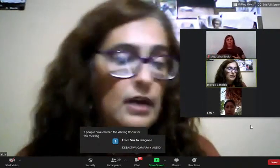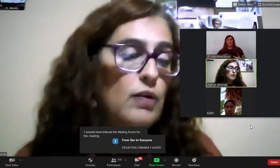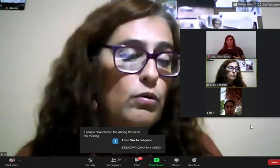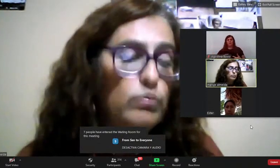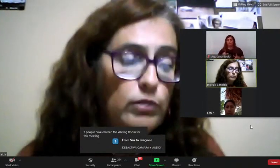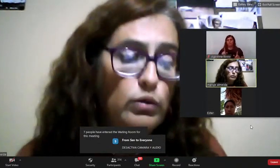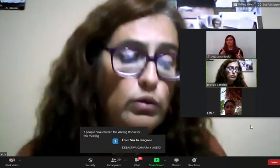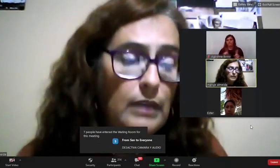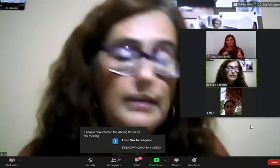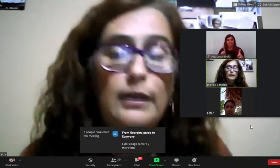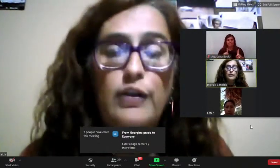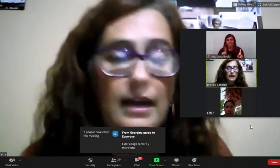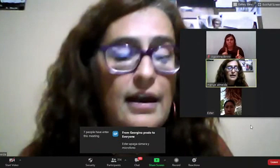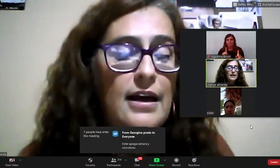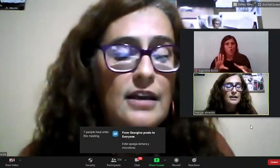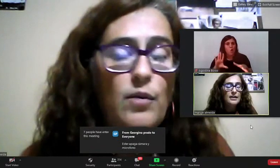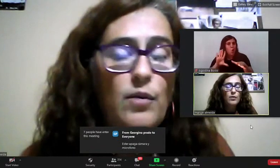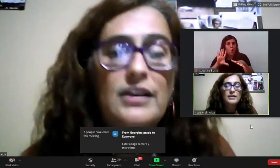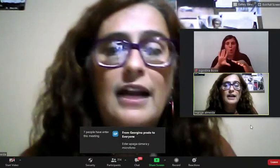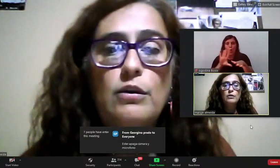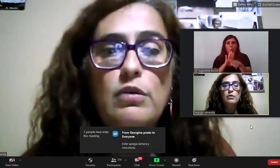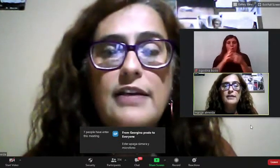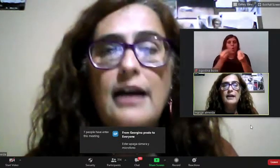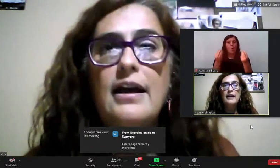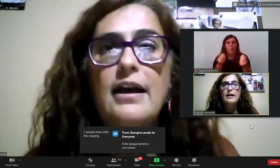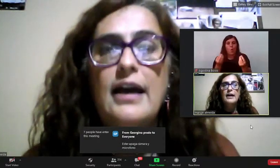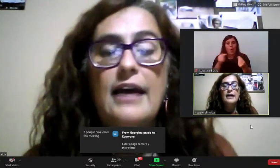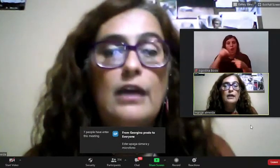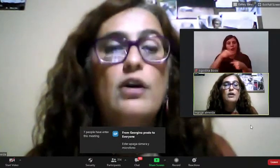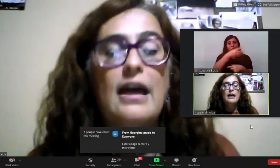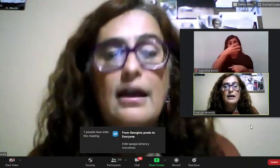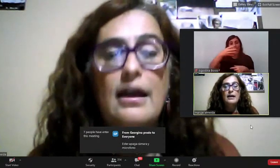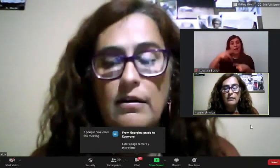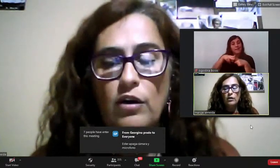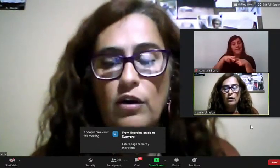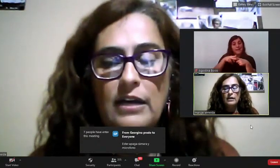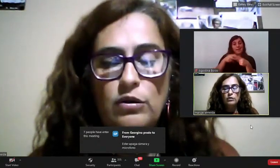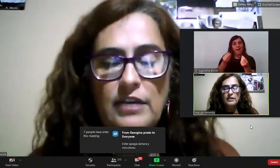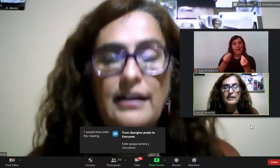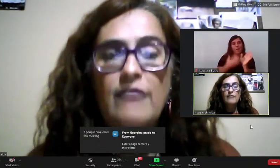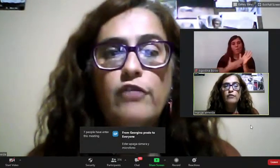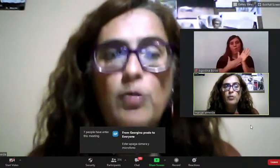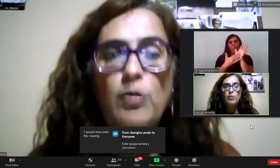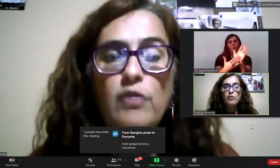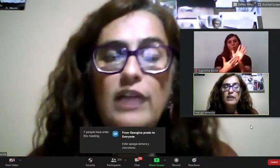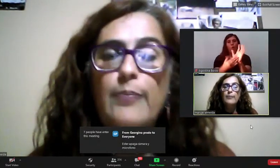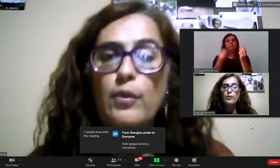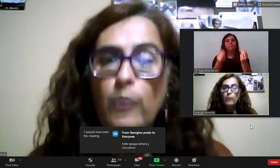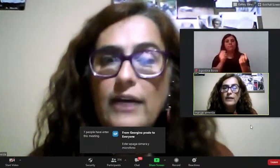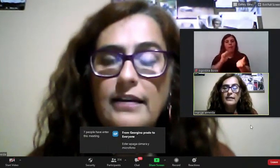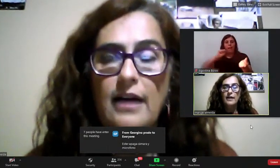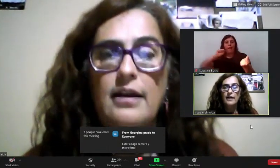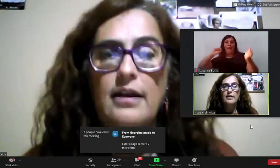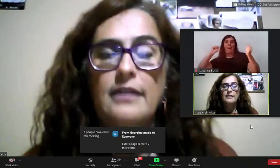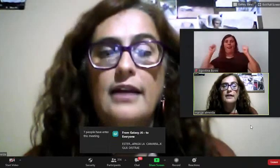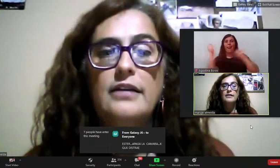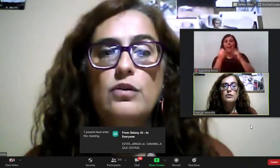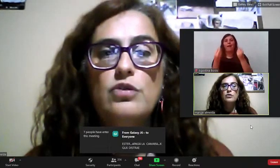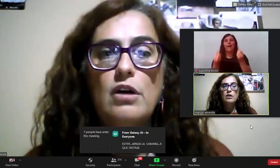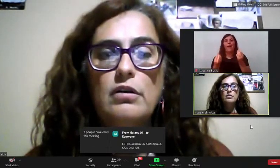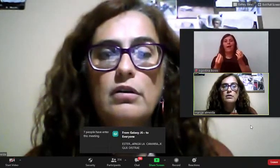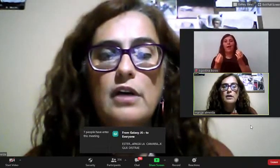sino que justamente lo que demuestra la TULSA es que lo que se transformó fue la propuesta